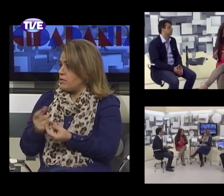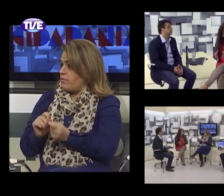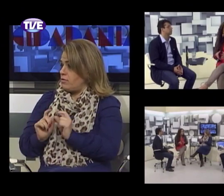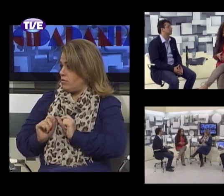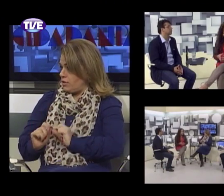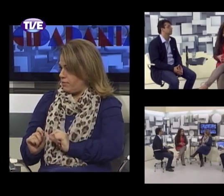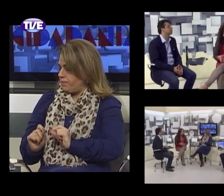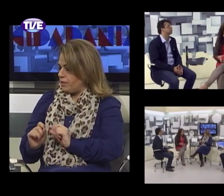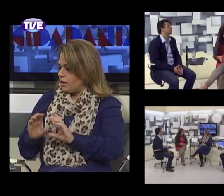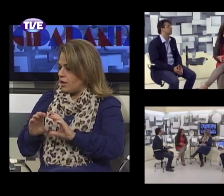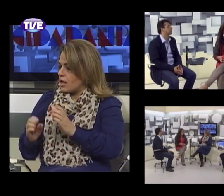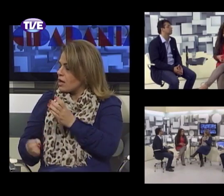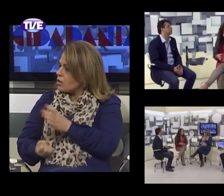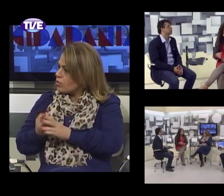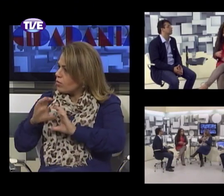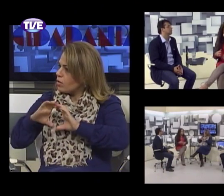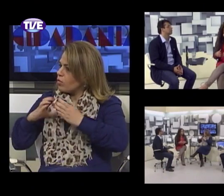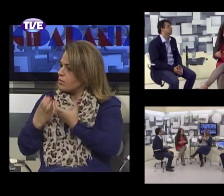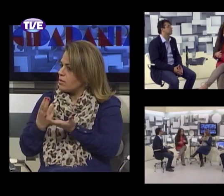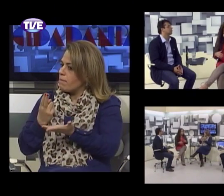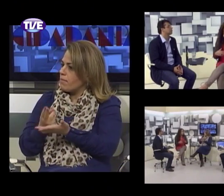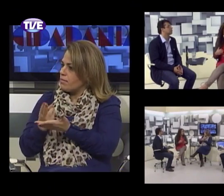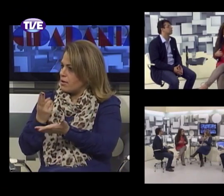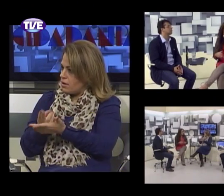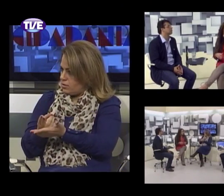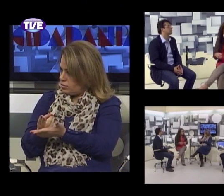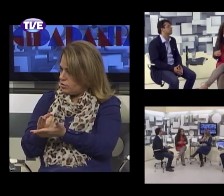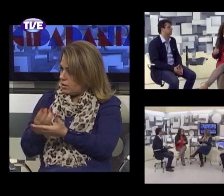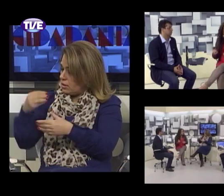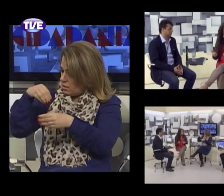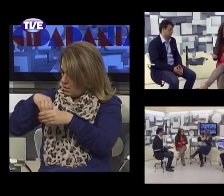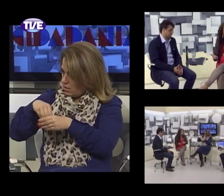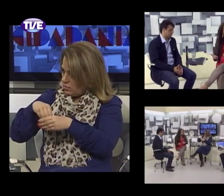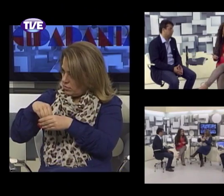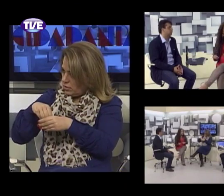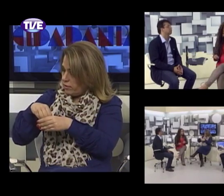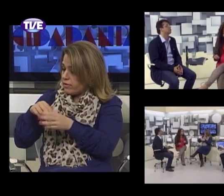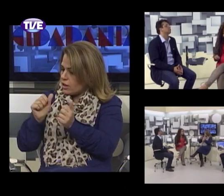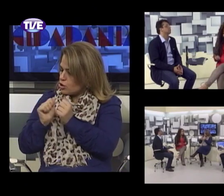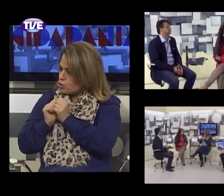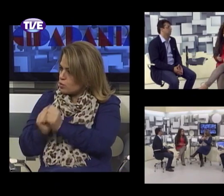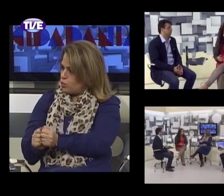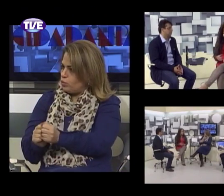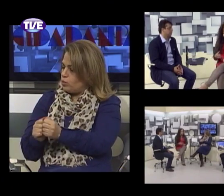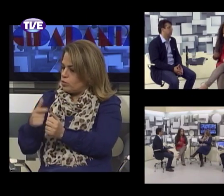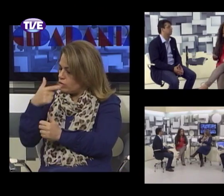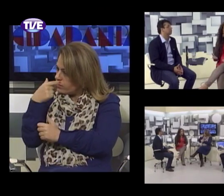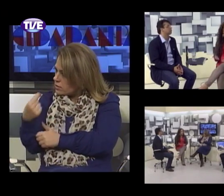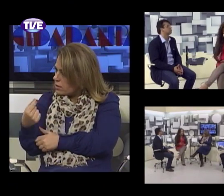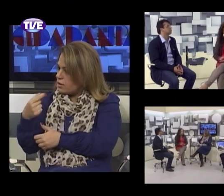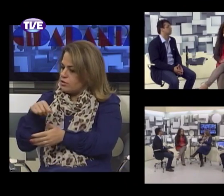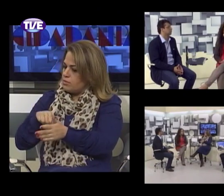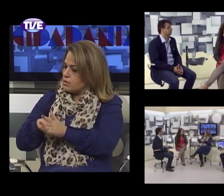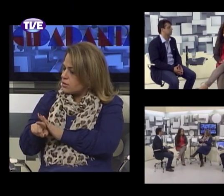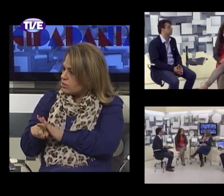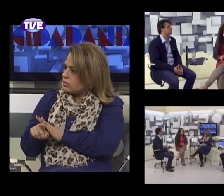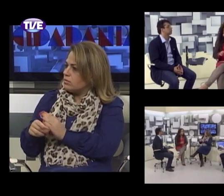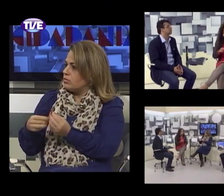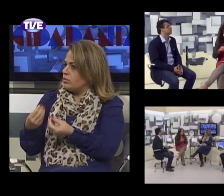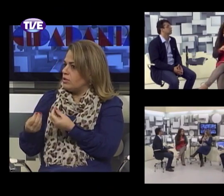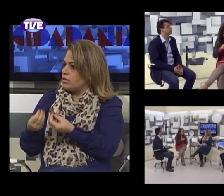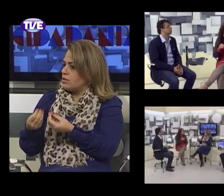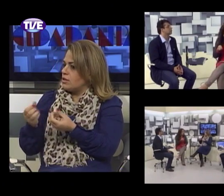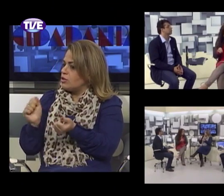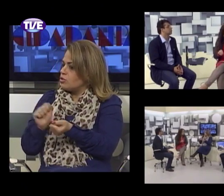uma comissão permanente interna que vai colaborar junto com as universidades, com os pesquisadores, com a FENEIS,